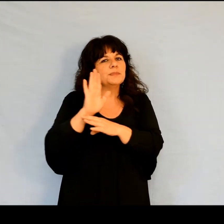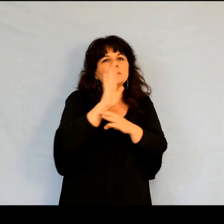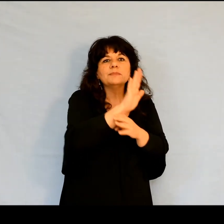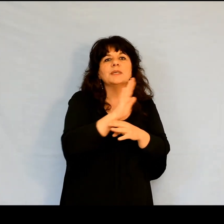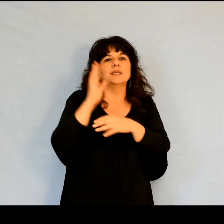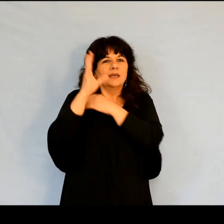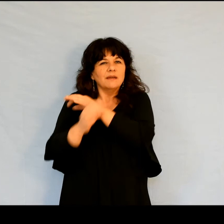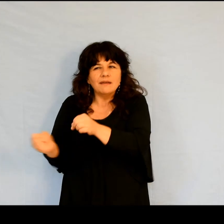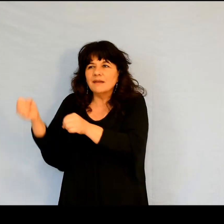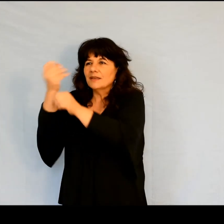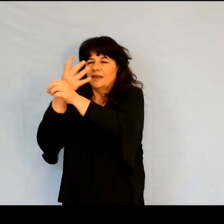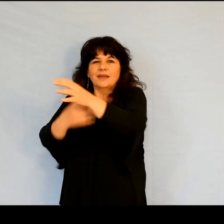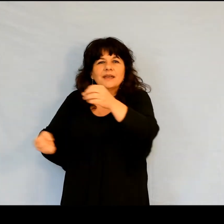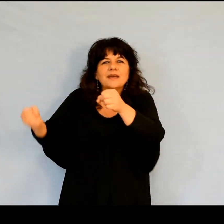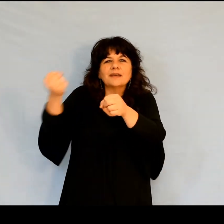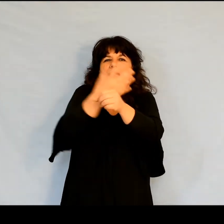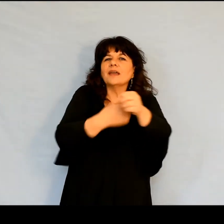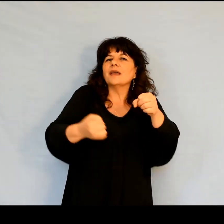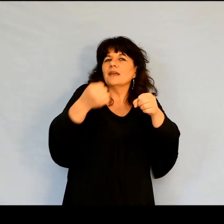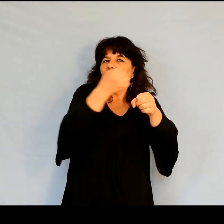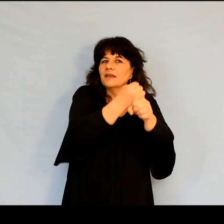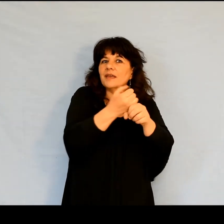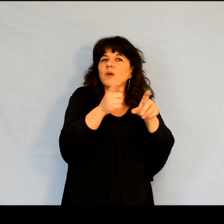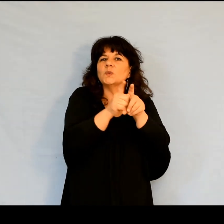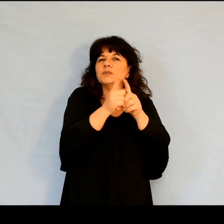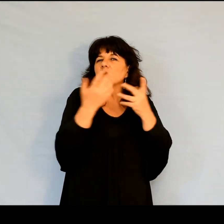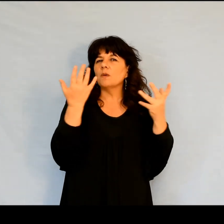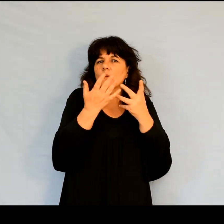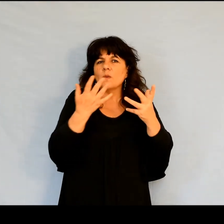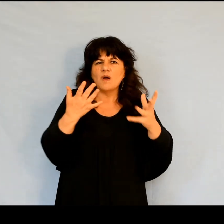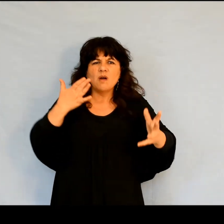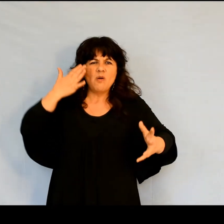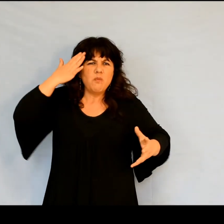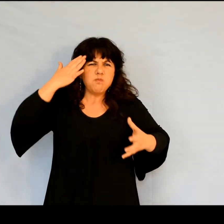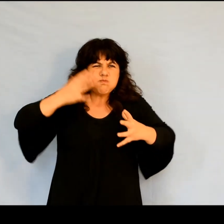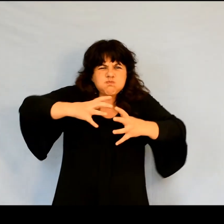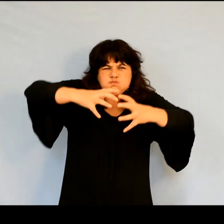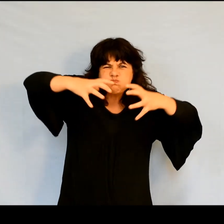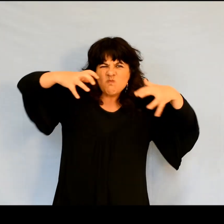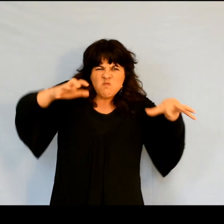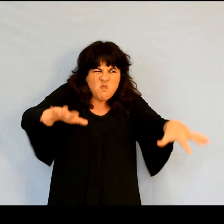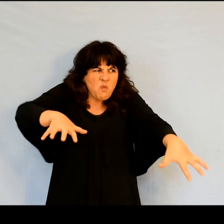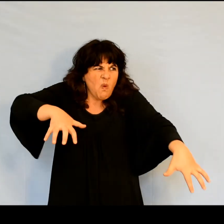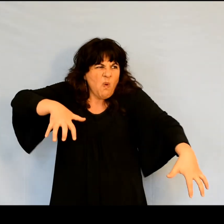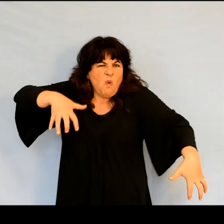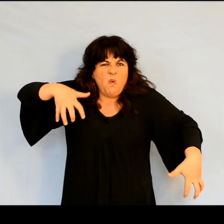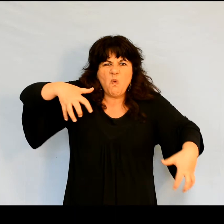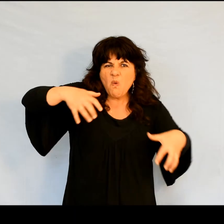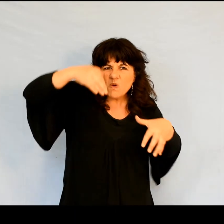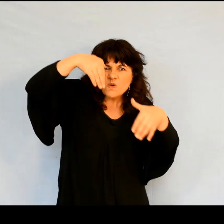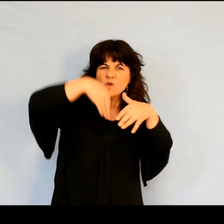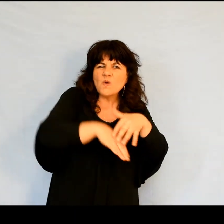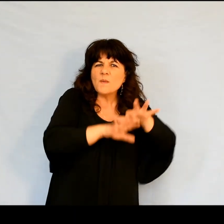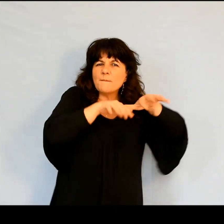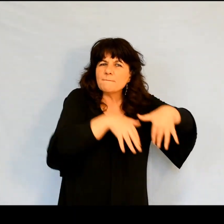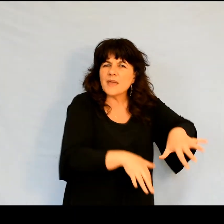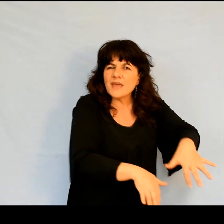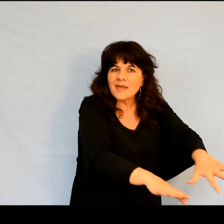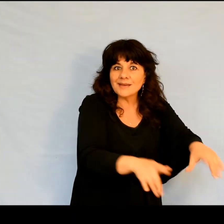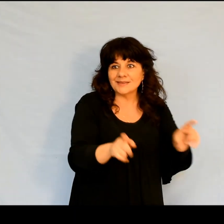des grands monstres marins, tous les êtres vivants qui vont et viennent et foisonnent